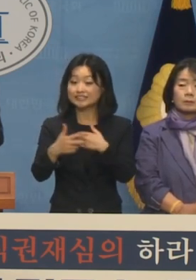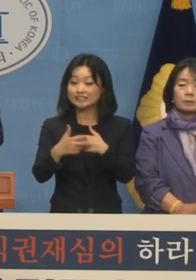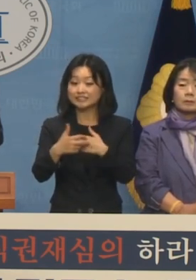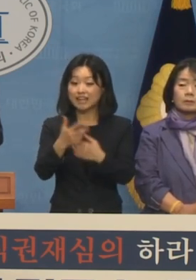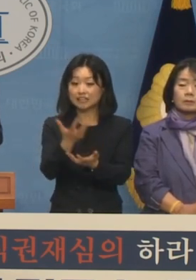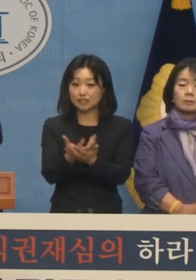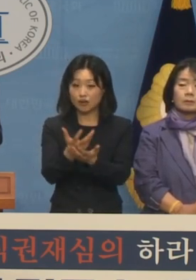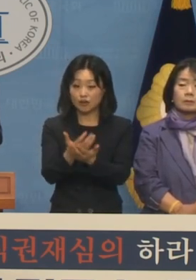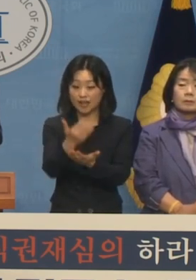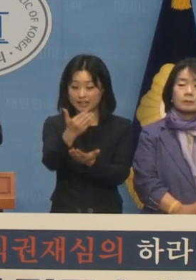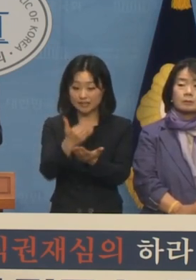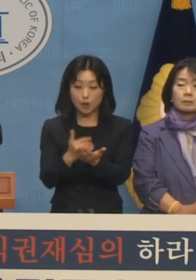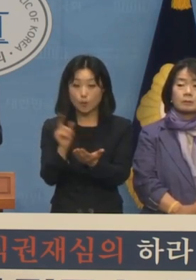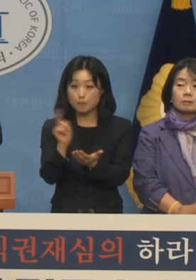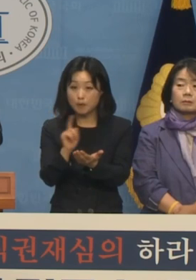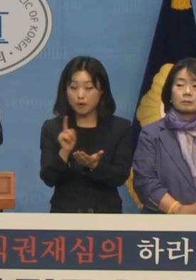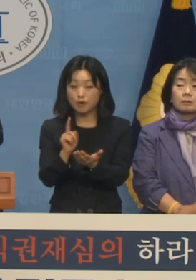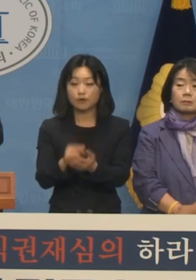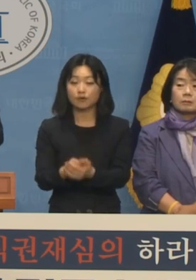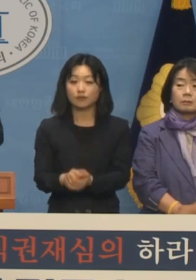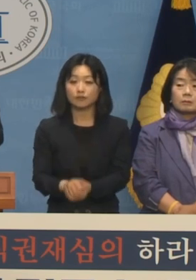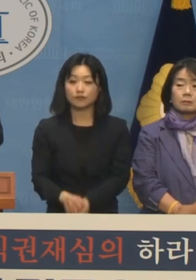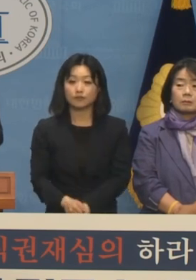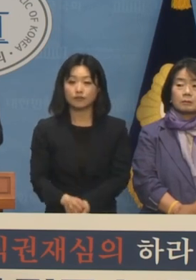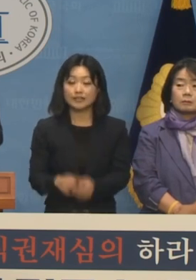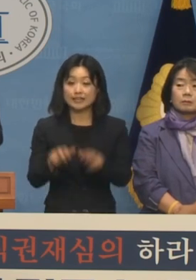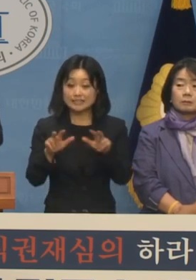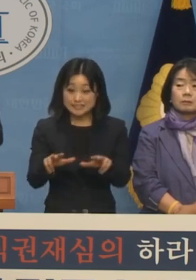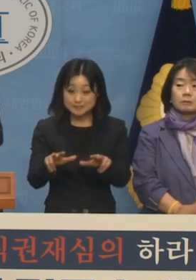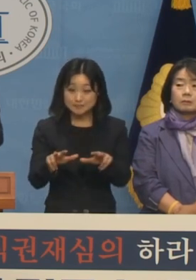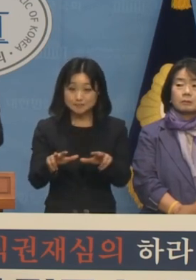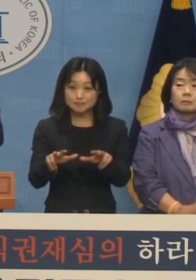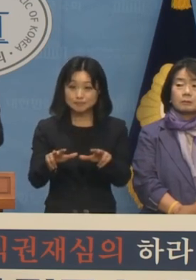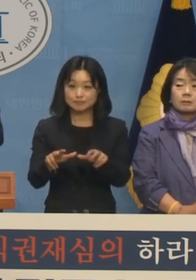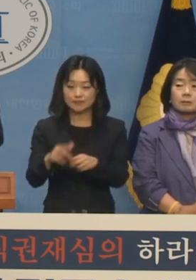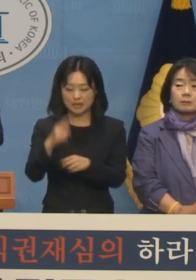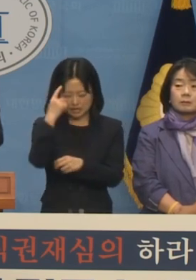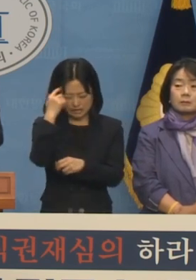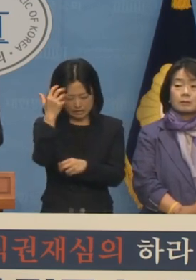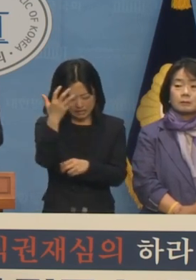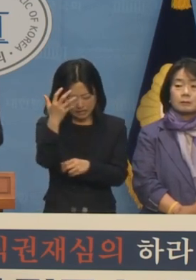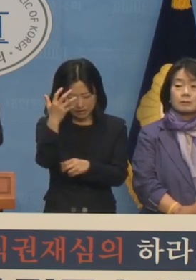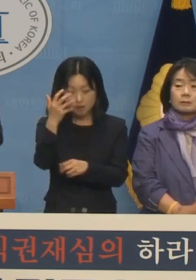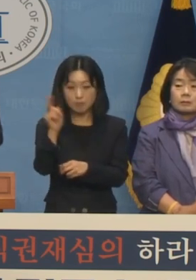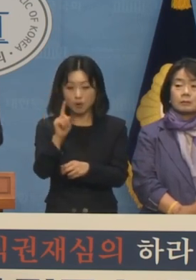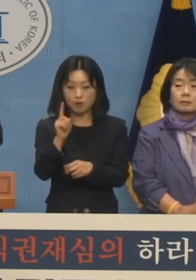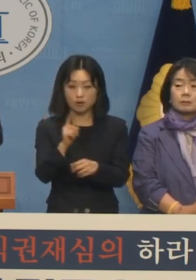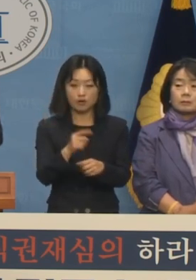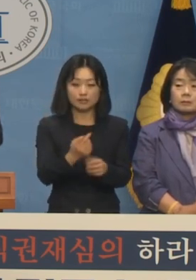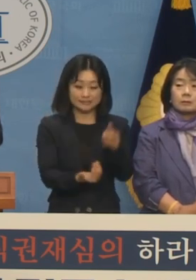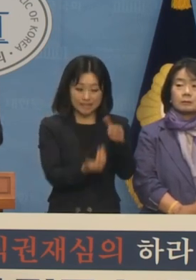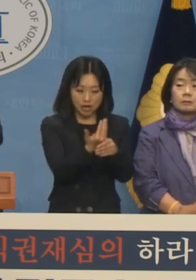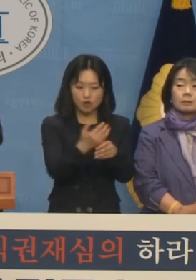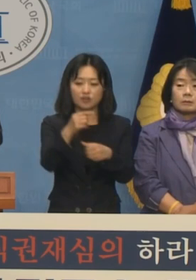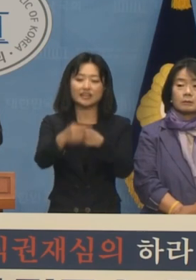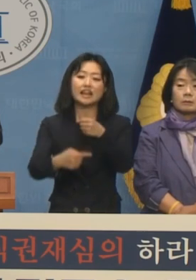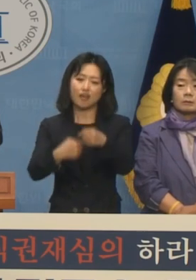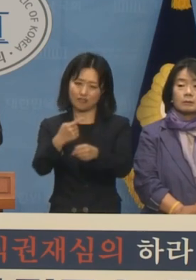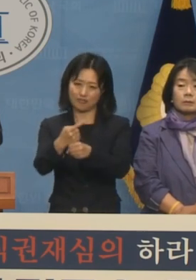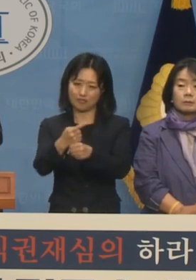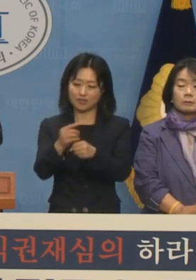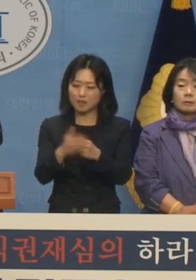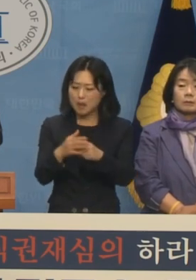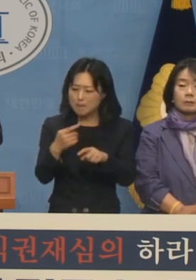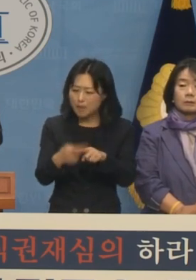진단서에는 이렇게 표기가 되어 있었습니다. 현 시점은 외상 후 1년 2개월이 지난 시점으로